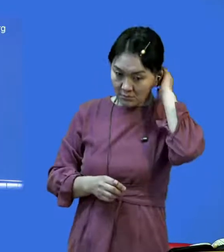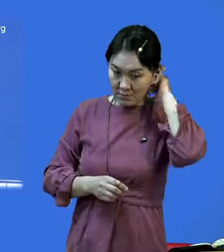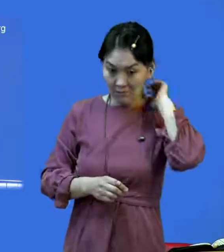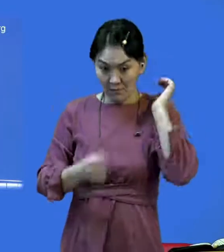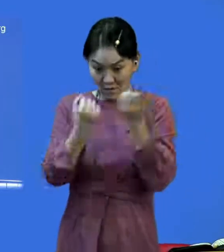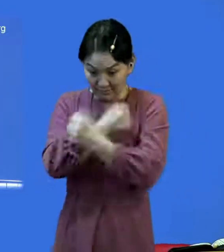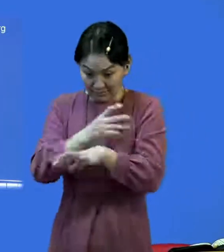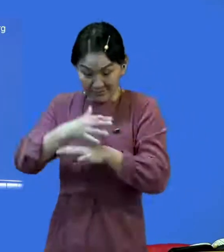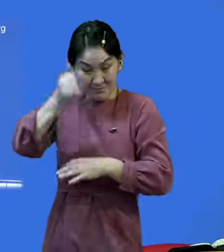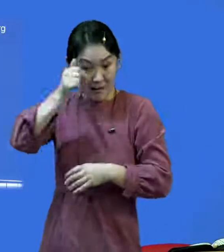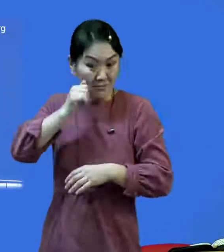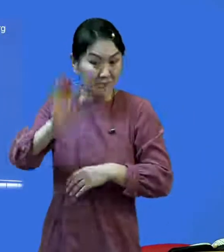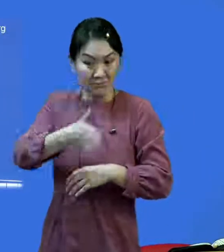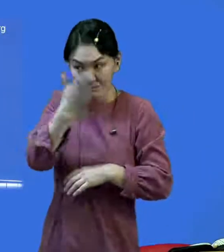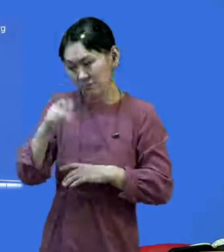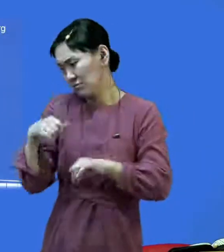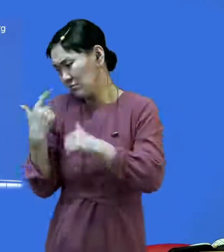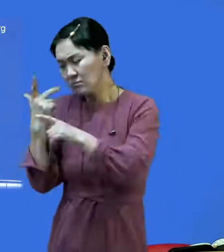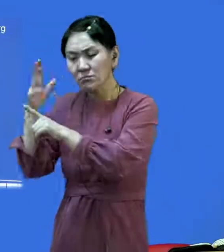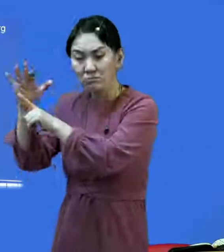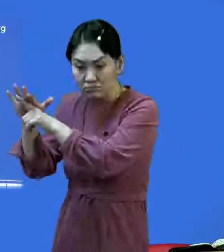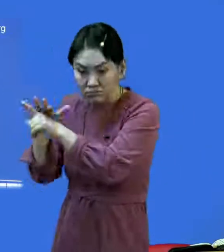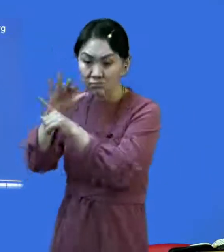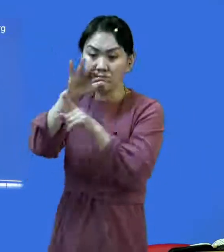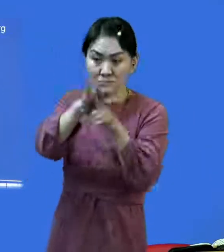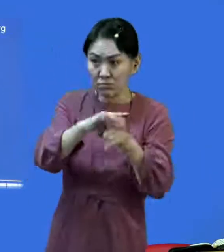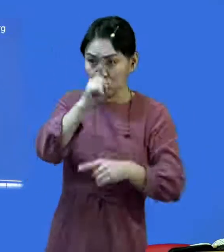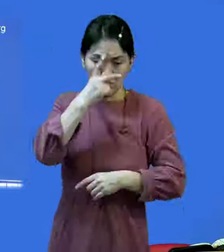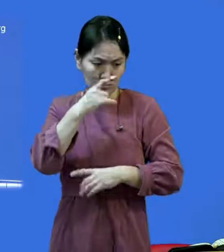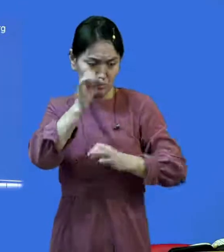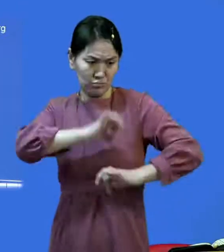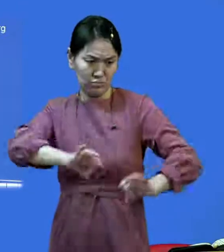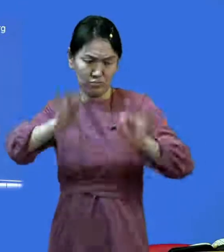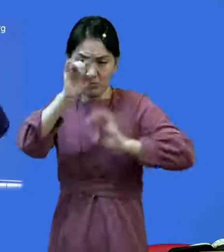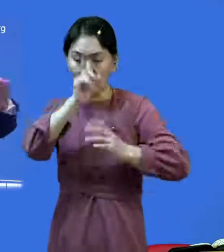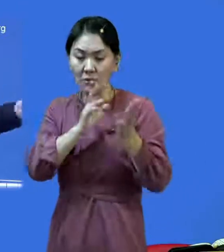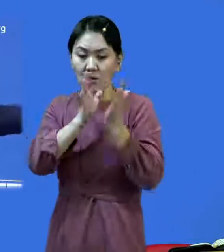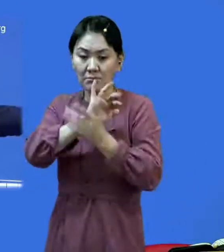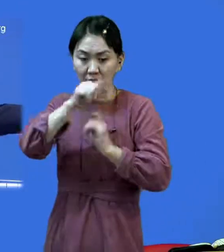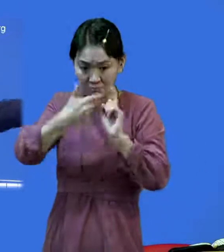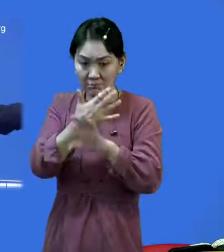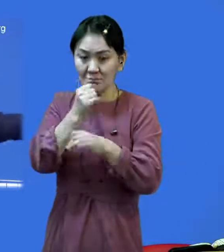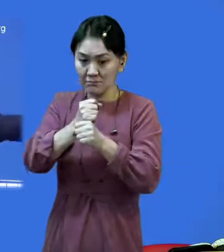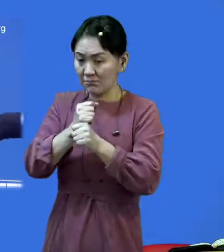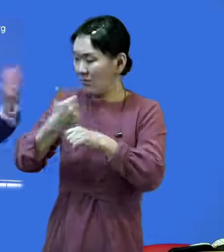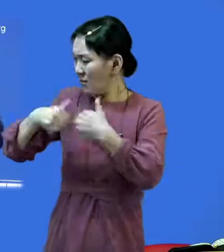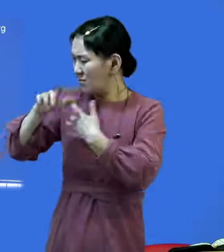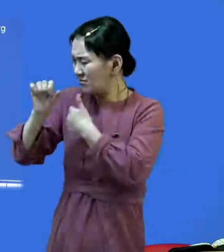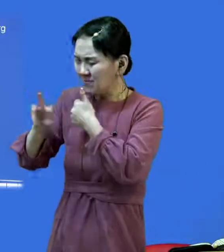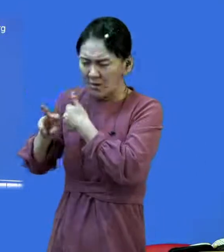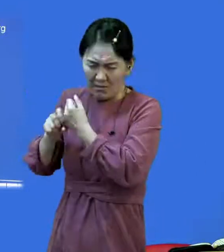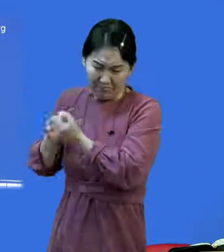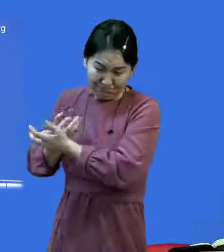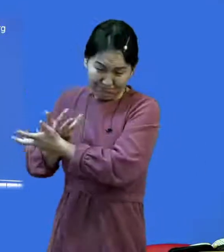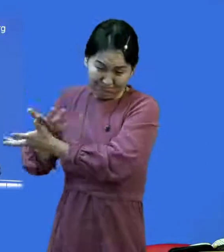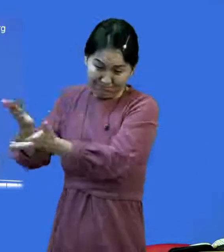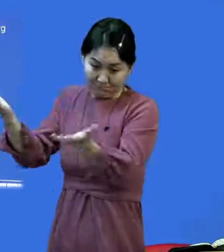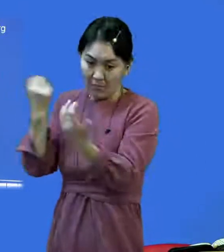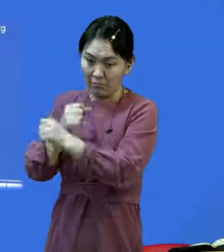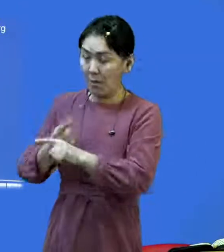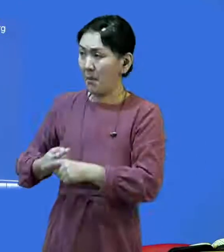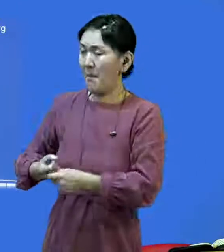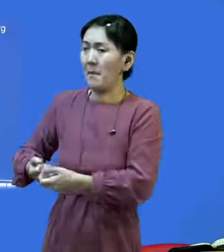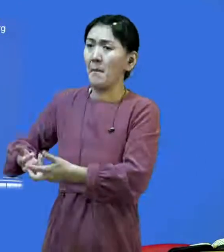аврагдсан ахан дүүснэр бие биенийг хайрлаад амьдрах юм бол Бурхны зөвд байдал хэрэгжиж байгаа. Тэгээ гадагшаага сайн мэдээ тараагаад аврагдсан хүмүүс бий болж